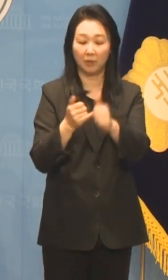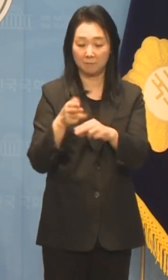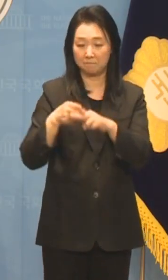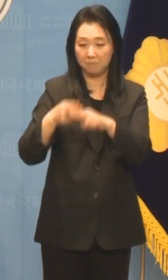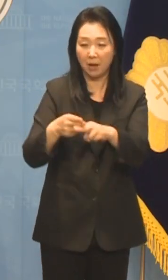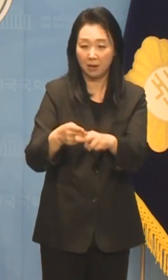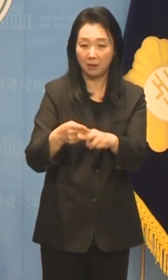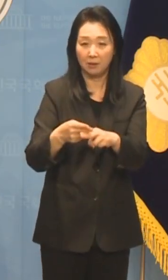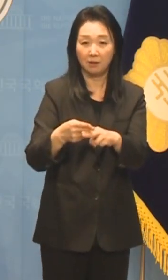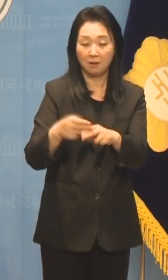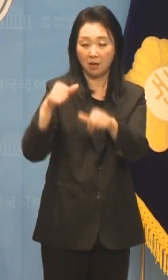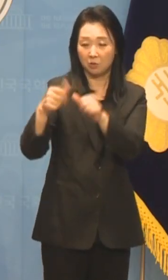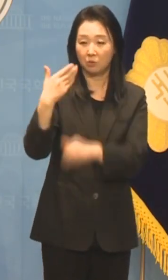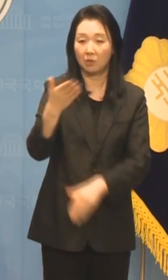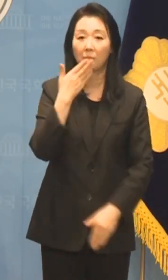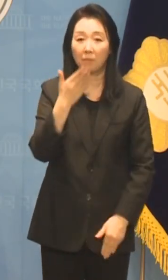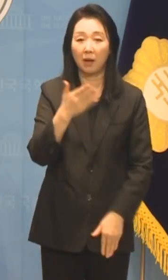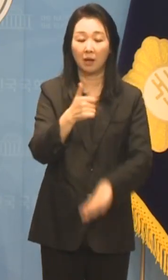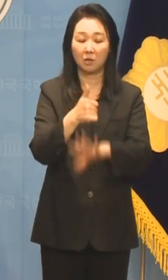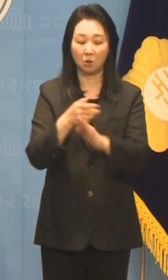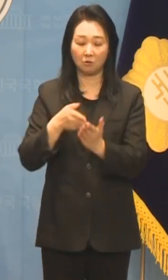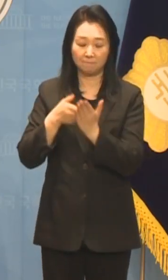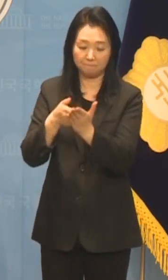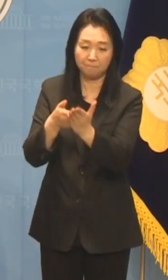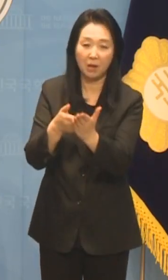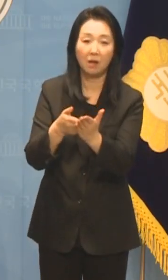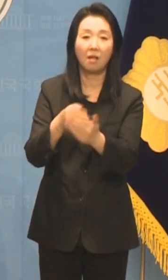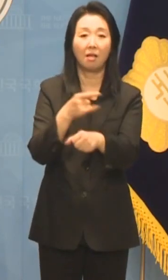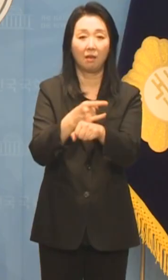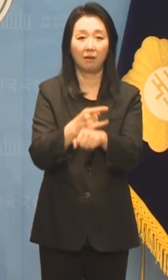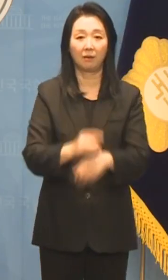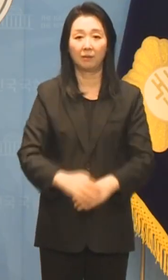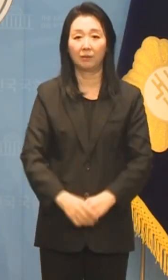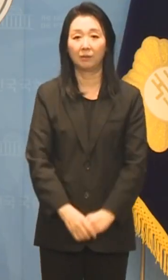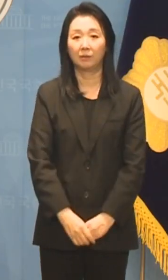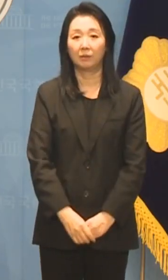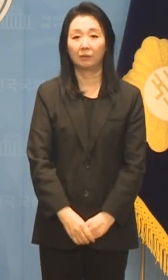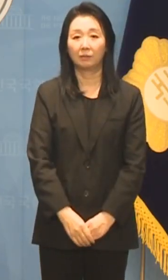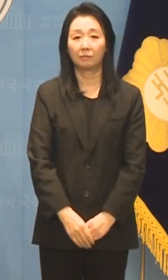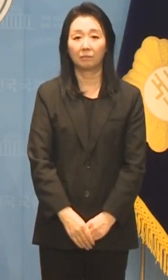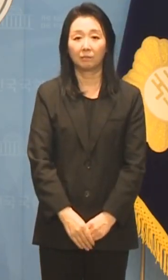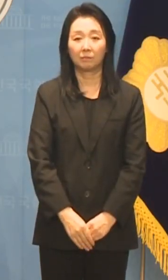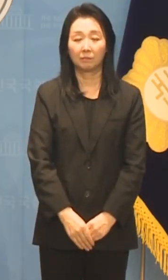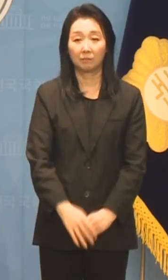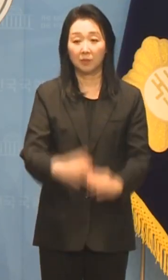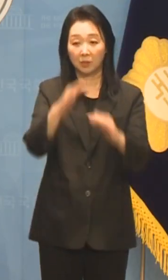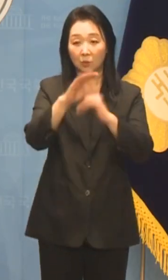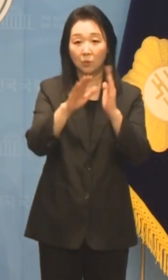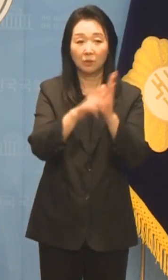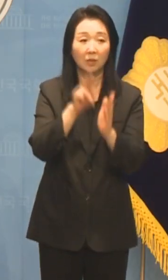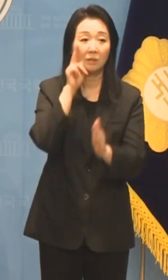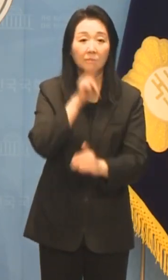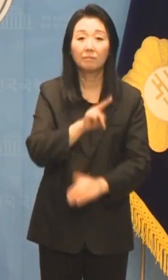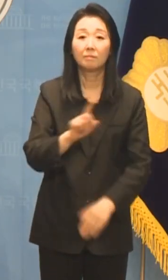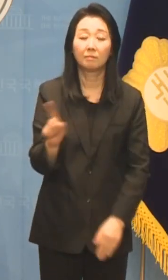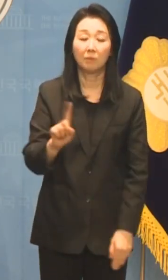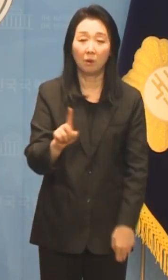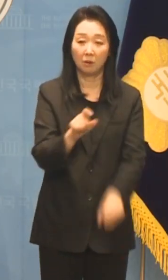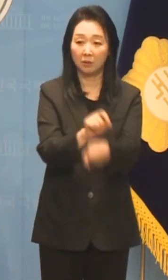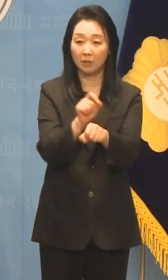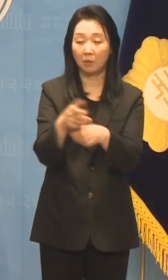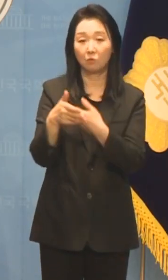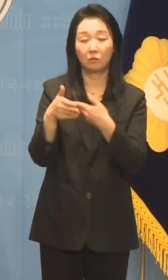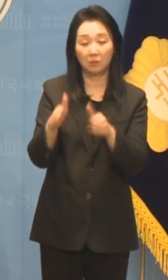수 있다며 안건 상정을 강행해야 한다고 했다고 합니다. 해당 보도에서 더욱 심각한 것은 사무처가